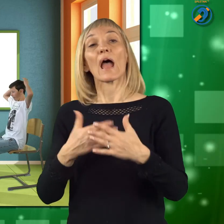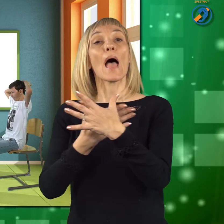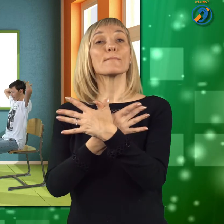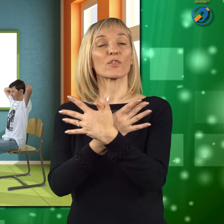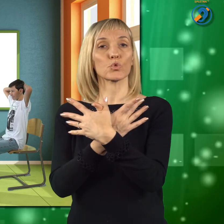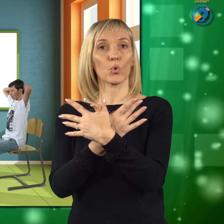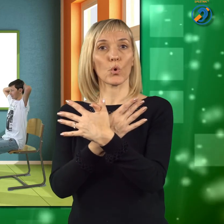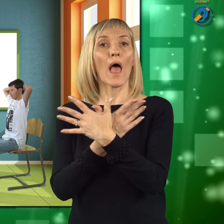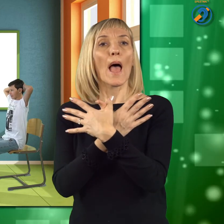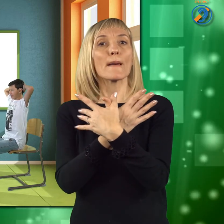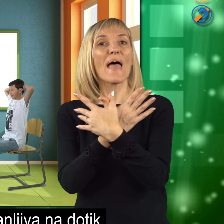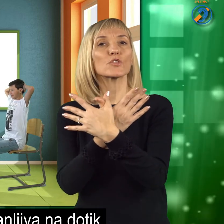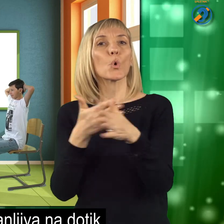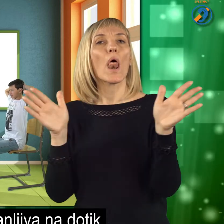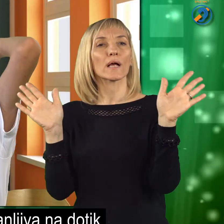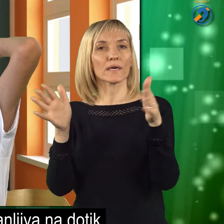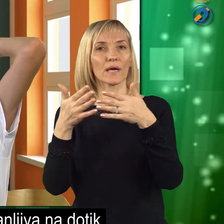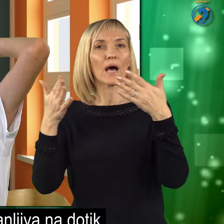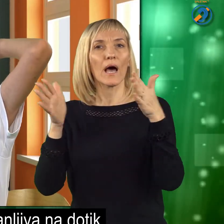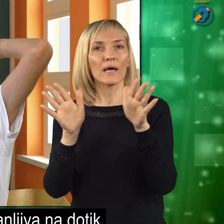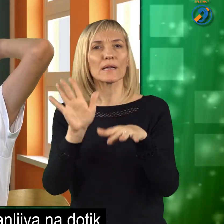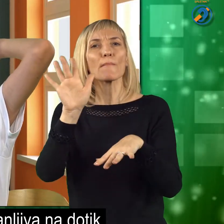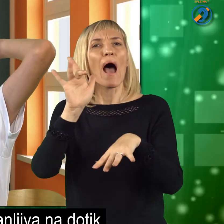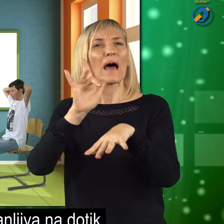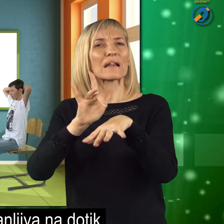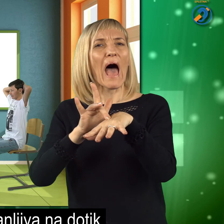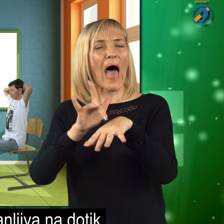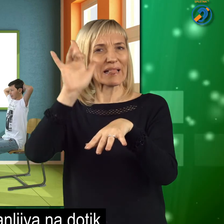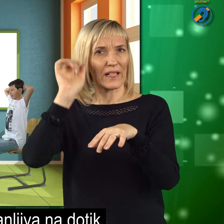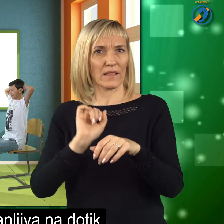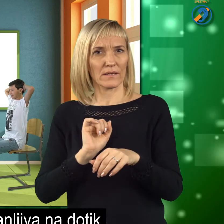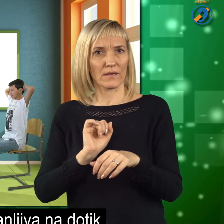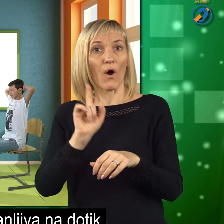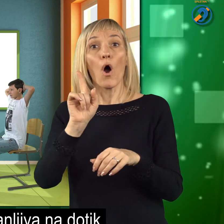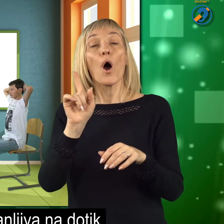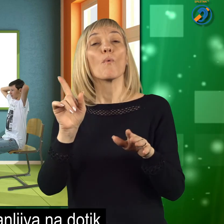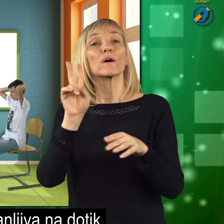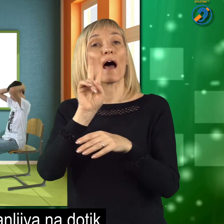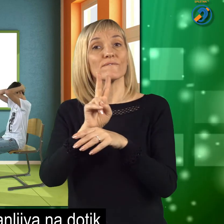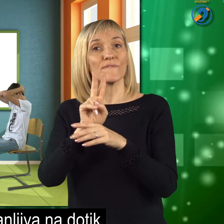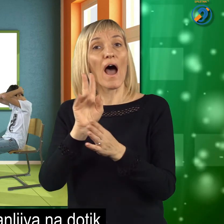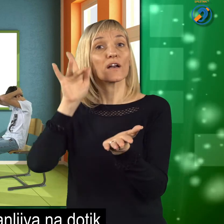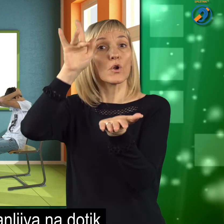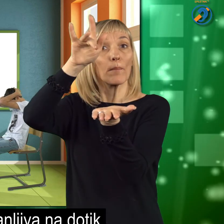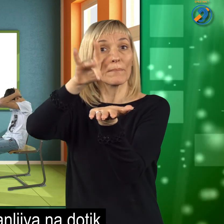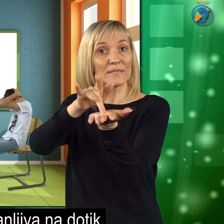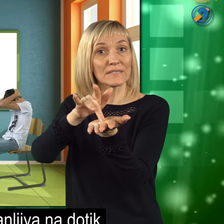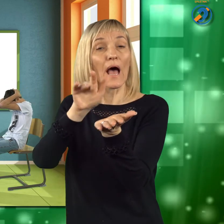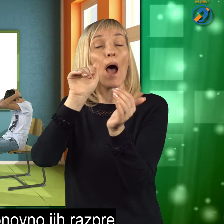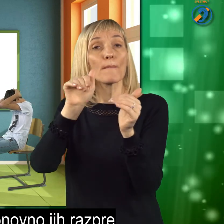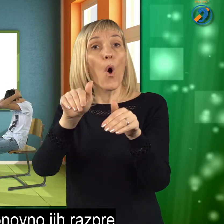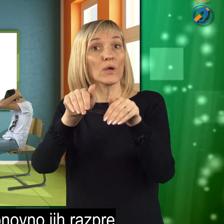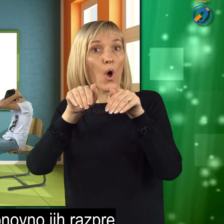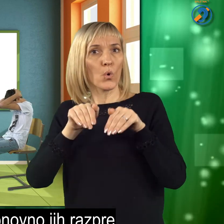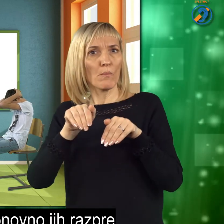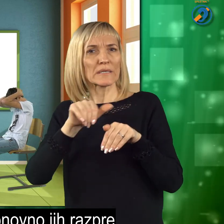Metulj. Metuljeva so krila ranljiva na dotik, da varno bo pristal potreben je odmik.